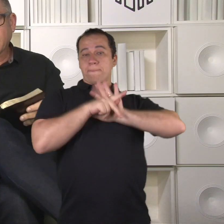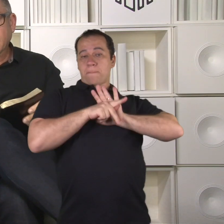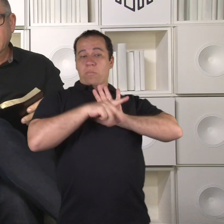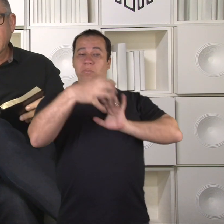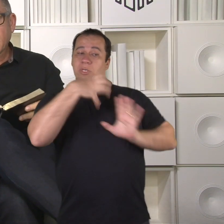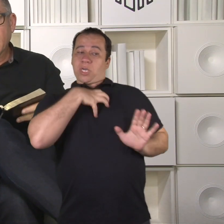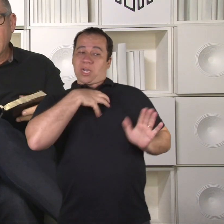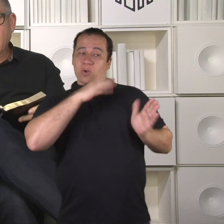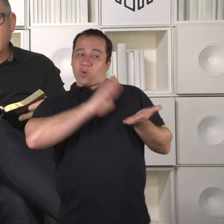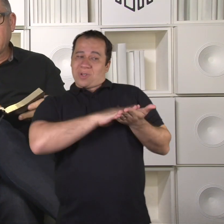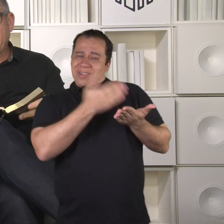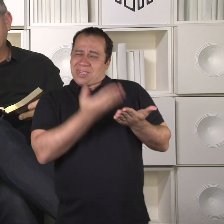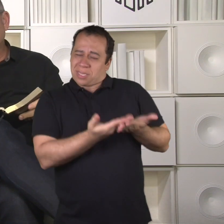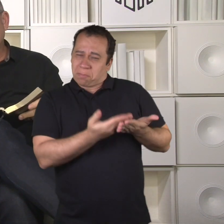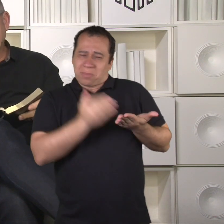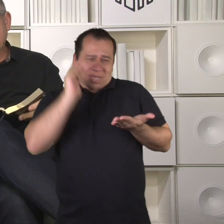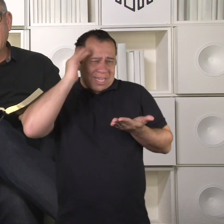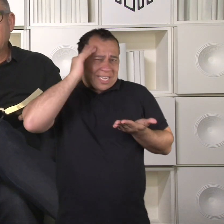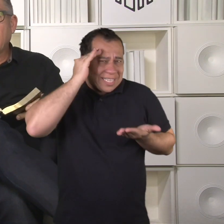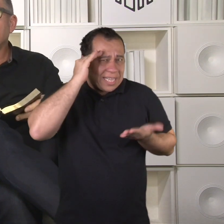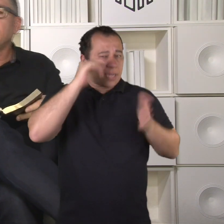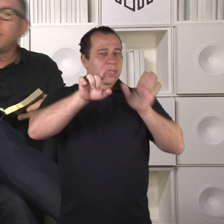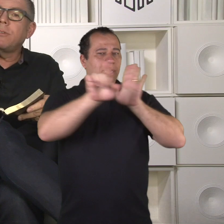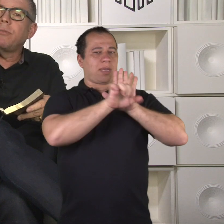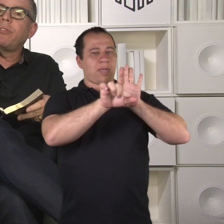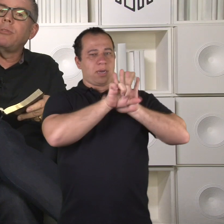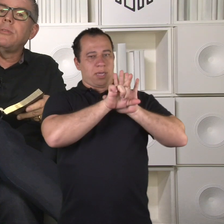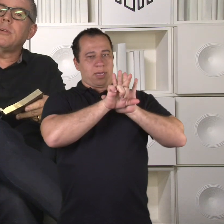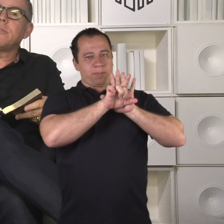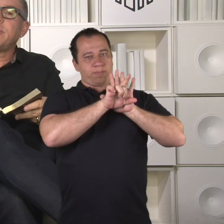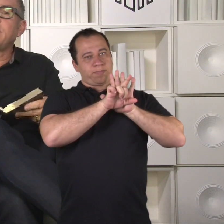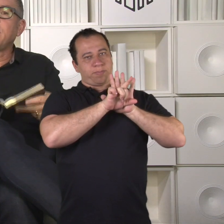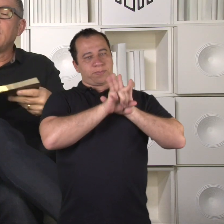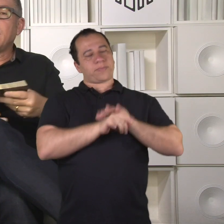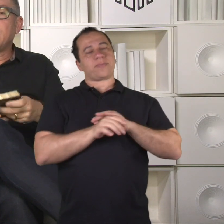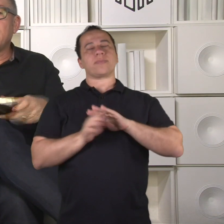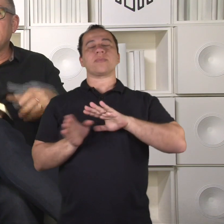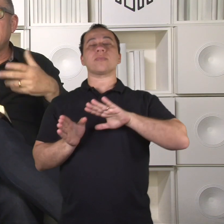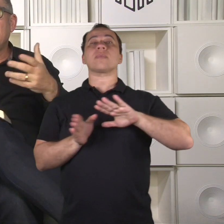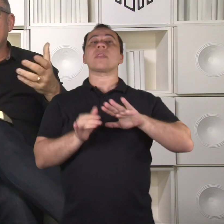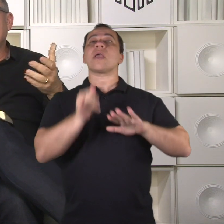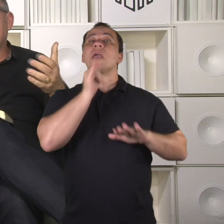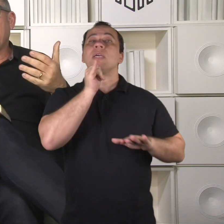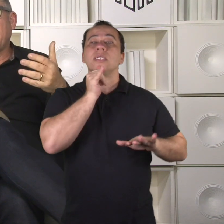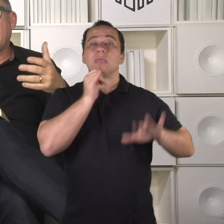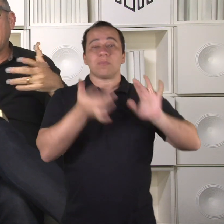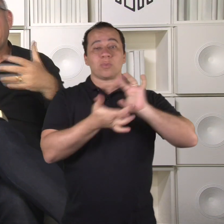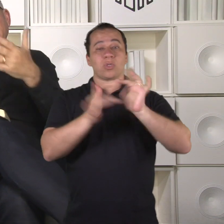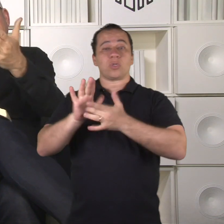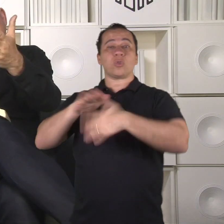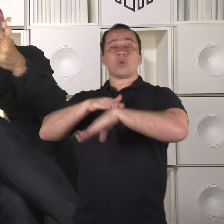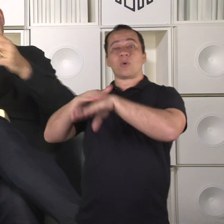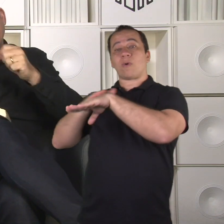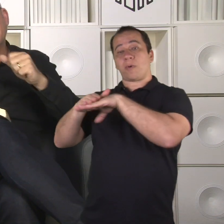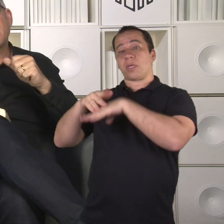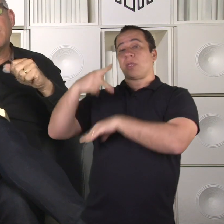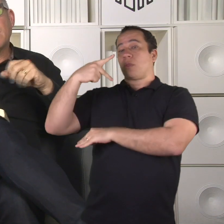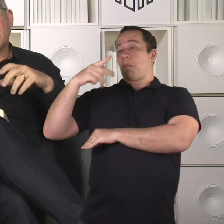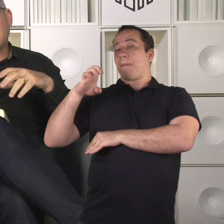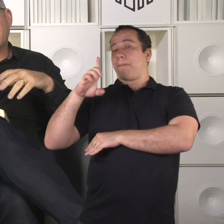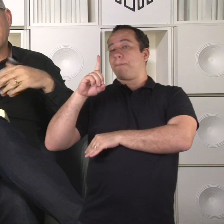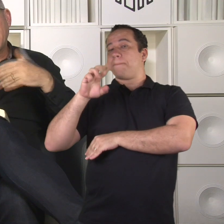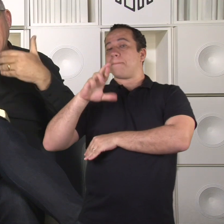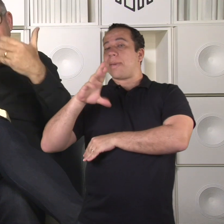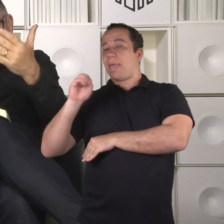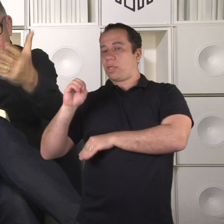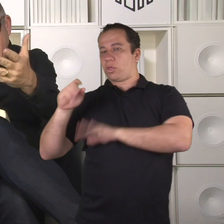exemplo, quando Pedro diz assim, tu és o Cristo, Filho do Deus vivo, Jesus diz assim para Pedro, pois você é Pedro,